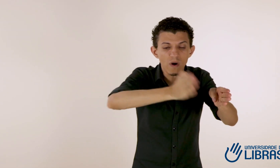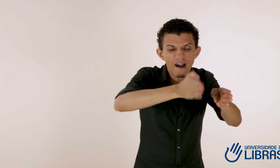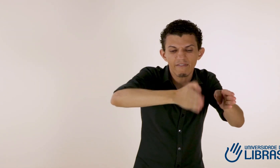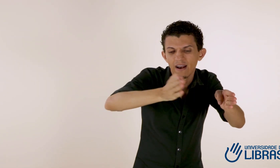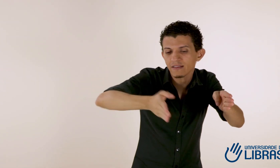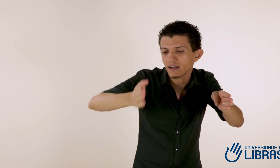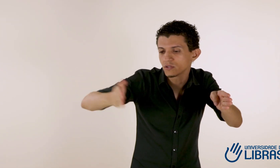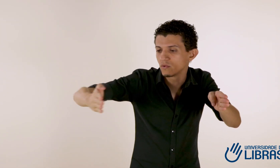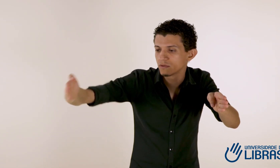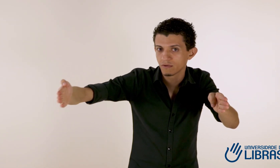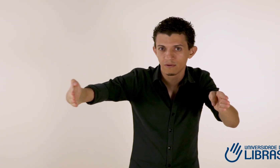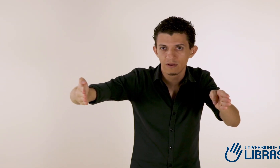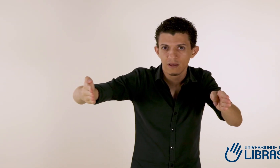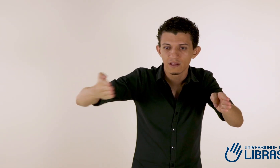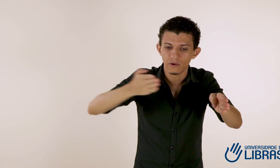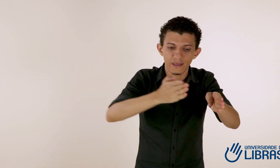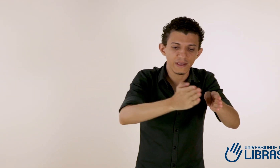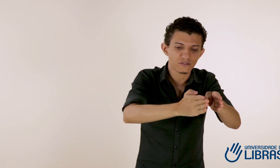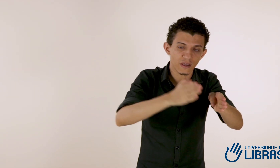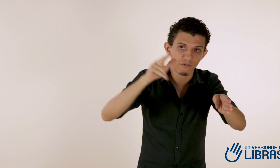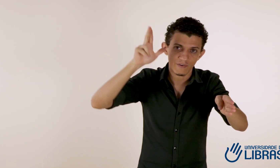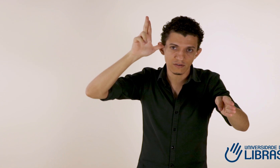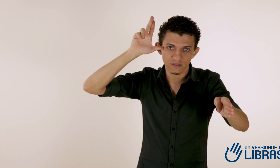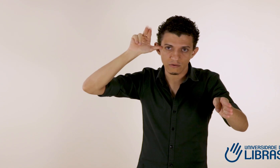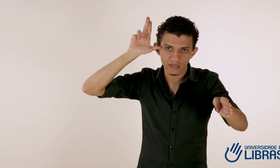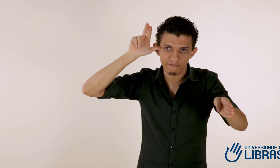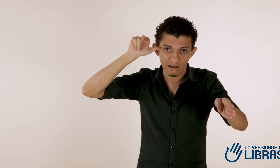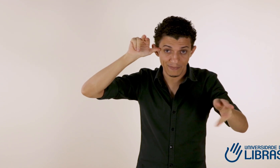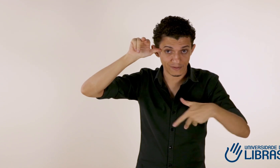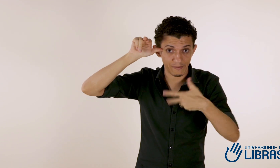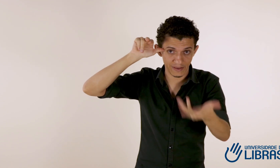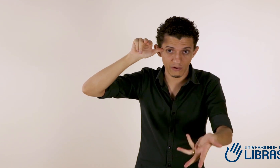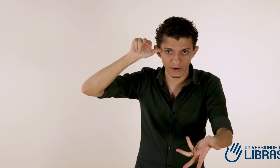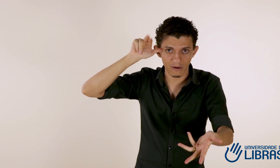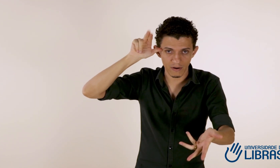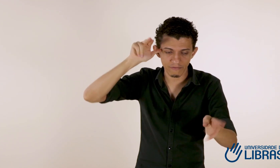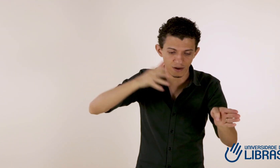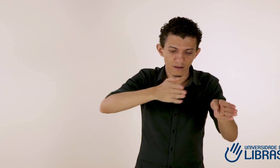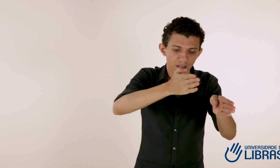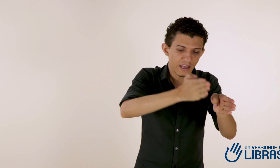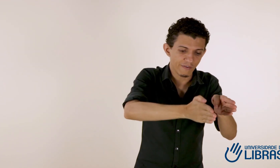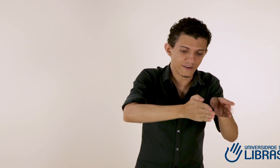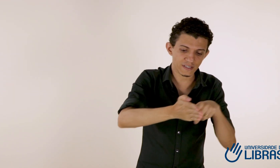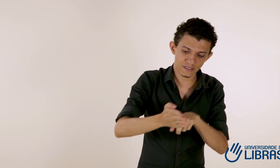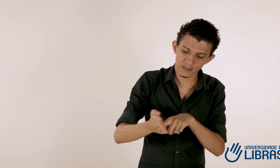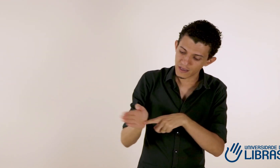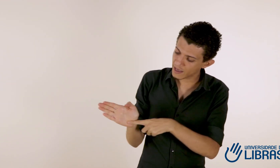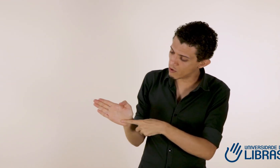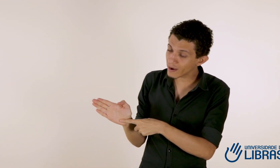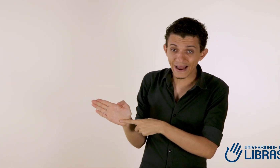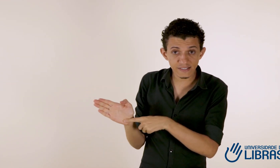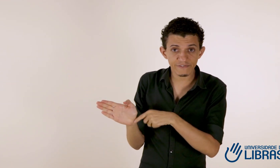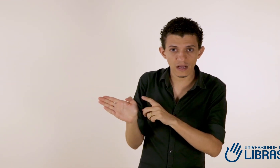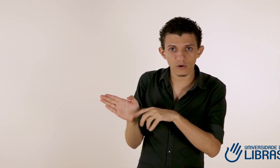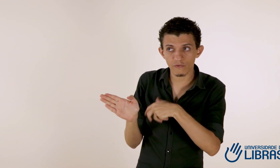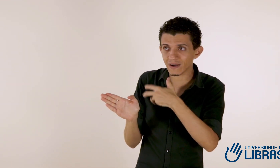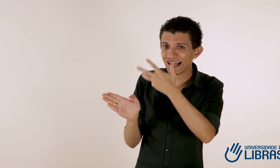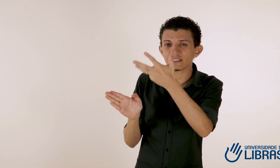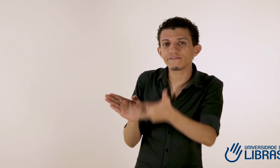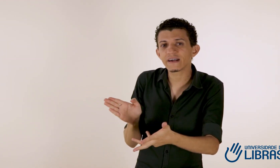cavalo atrás do outro. Então, isso eu vou fazer o sinal de cavalo para eu saber que é o animal cavalo. vou fazer assim, que é um classificador, eu vou